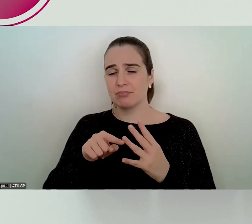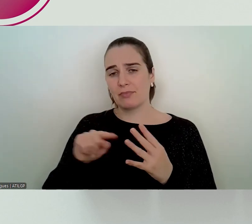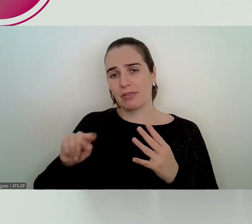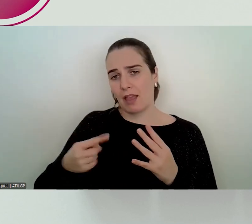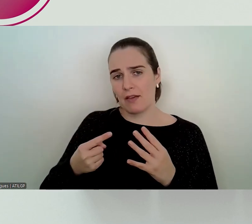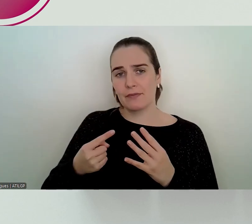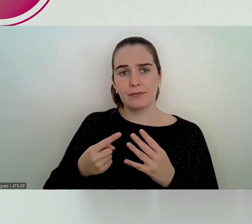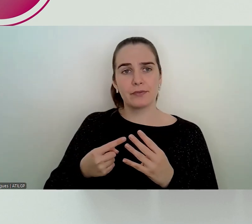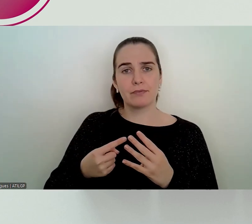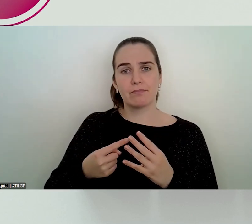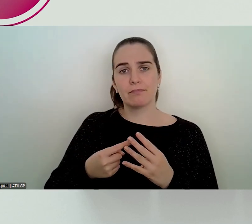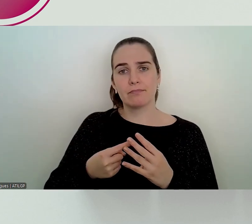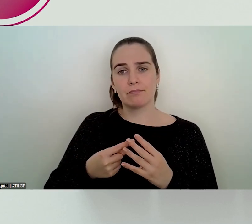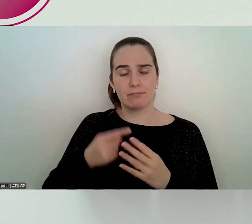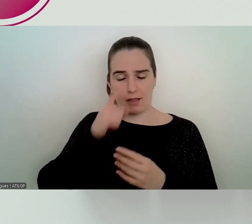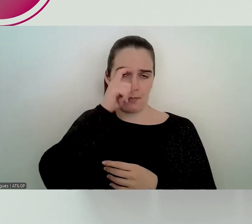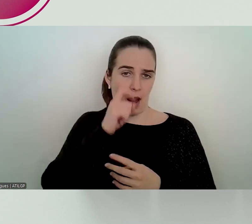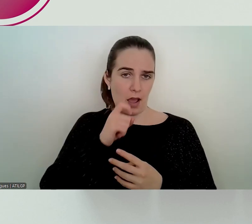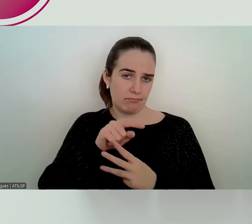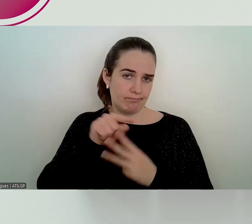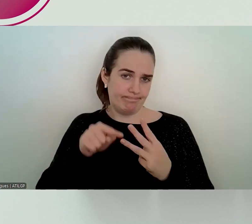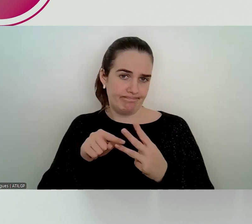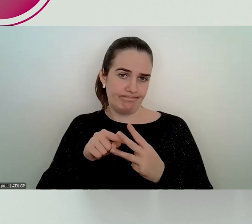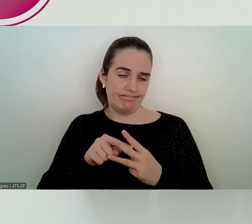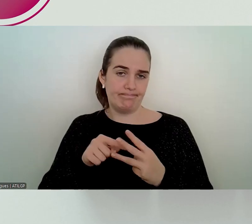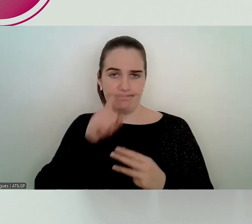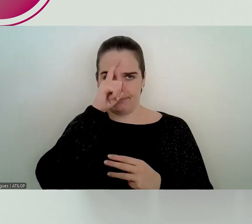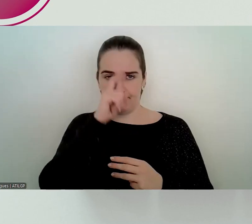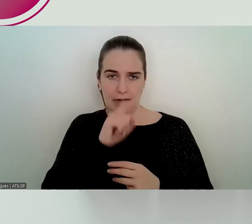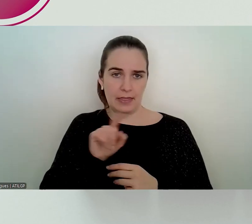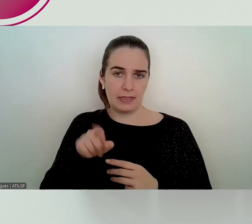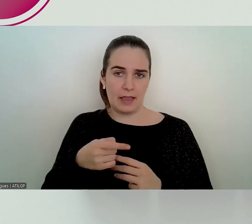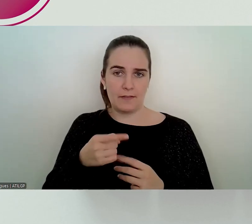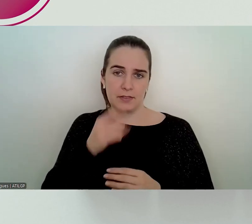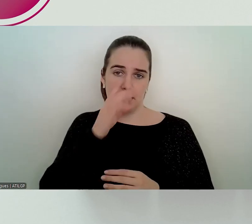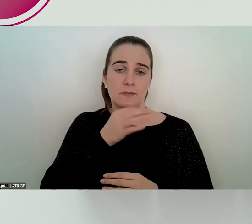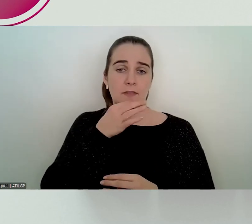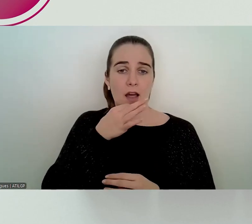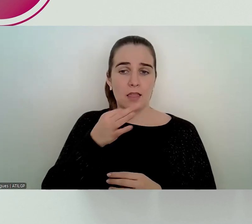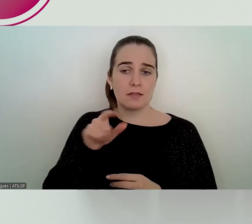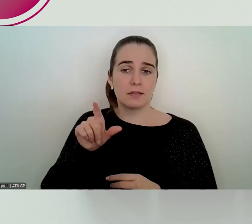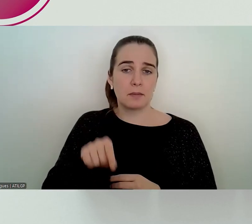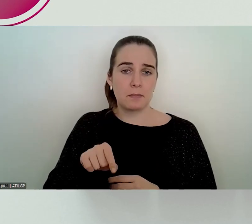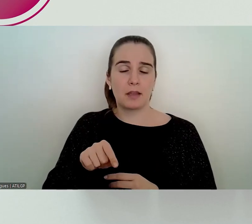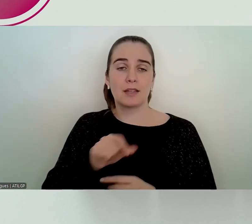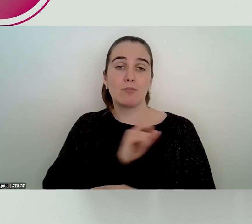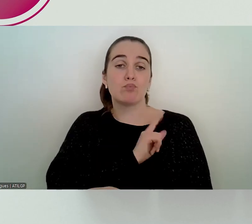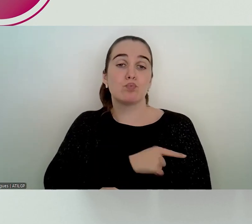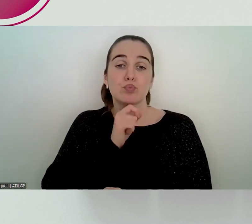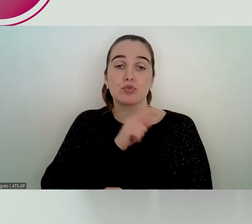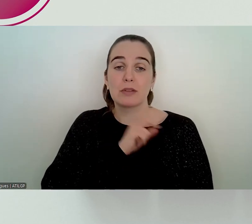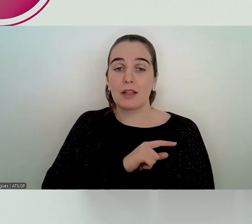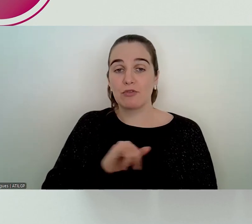associados, têm que estar aqui todas associadas, quando nós também pensamos no potencial